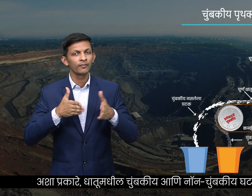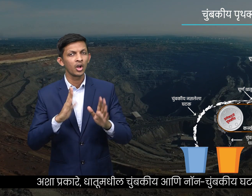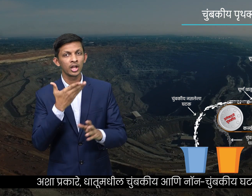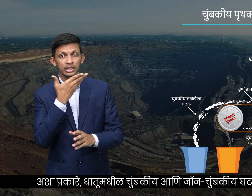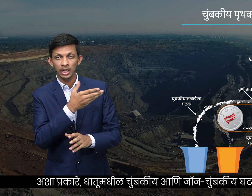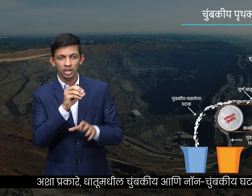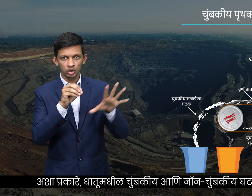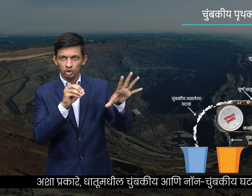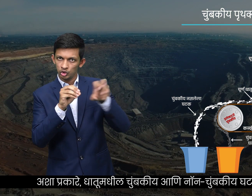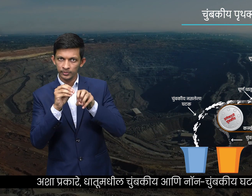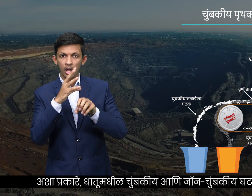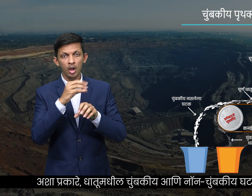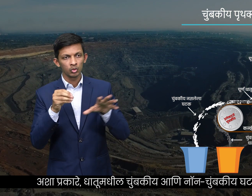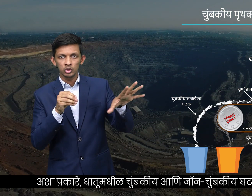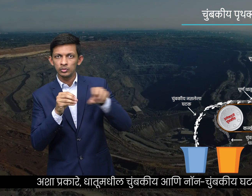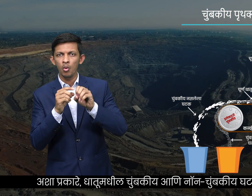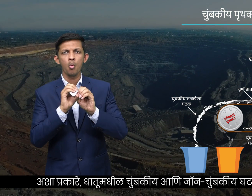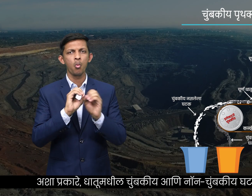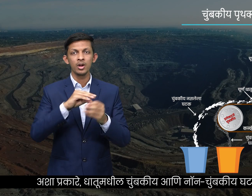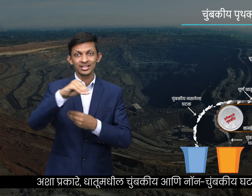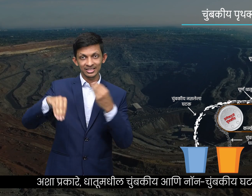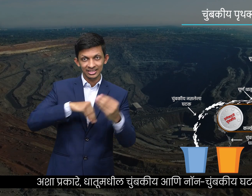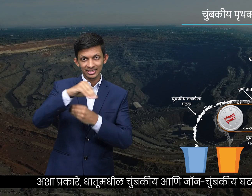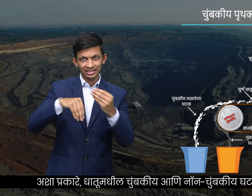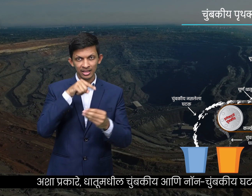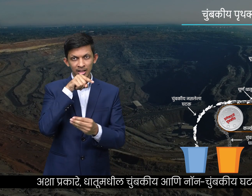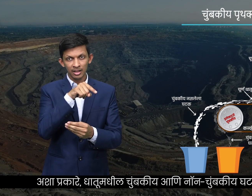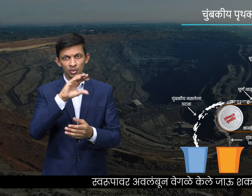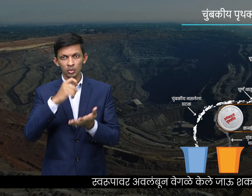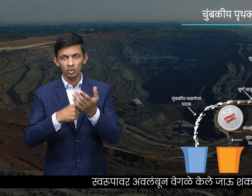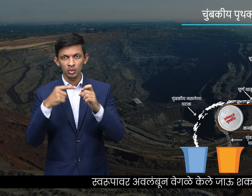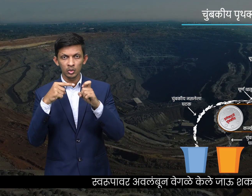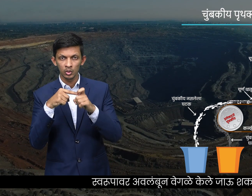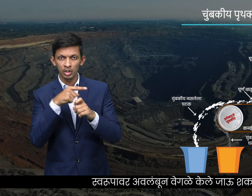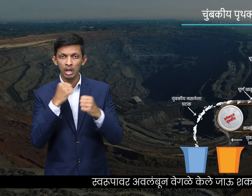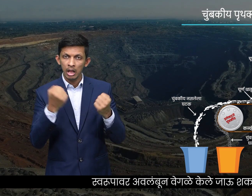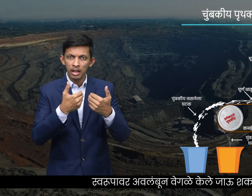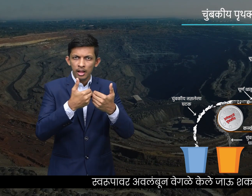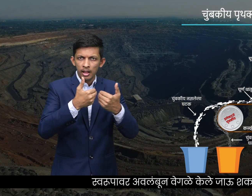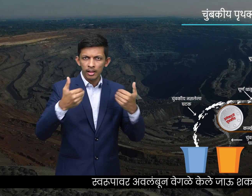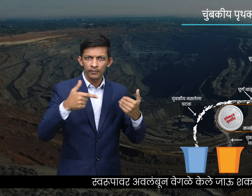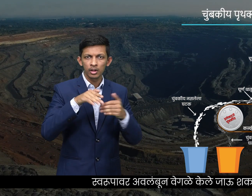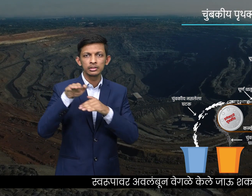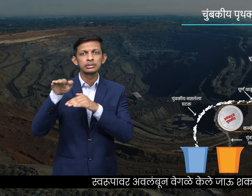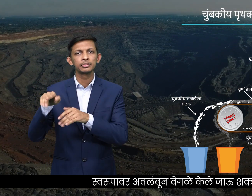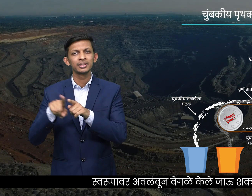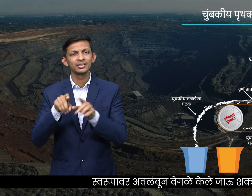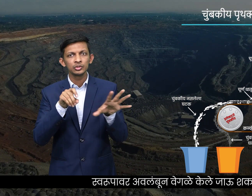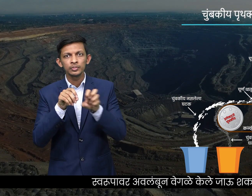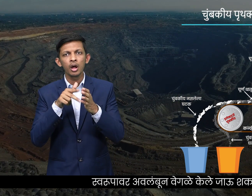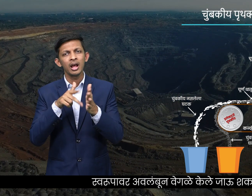अशा प्रकारे धातूमधील चुंबकीय आणि नॉन चुंबकीय घटक त्यांच्या चुंबकीय स्वरूपावर अवलंबून वेगळे केले जाऊ